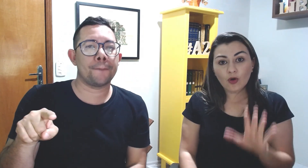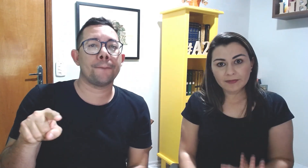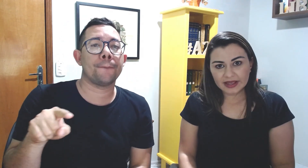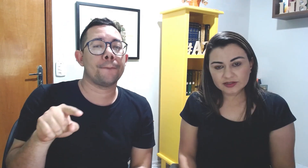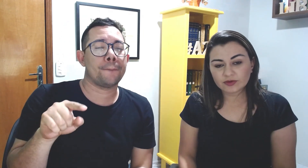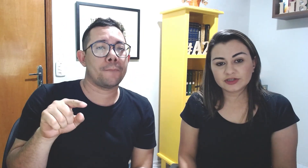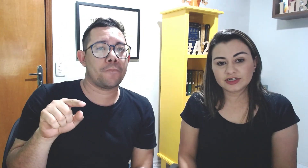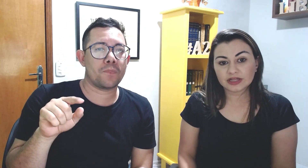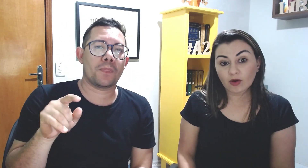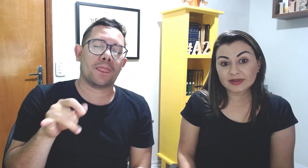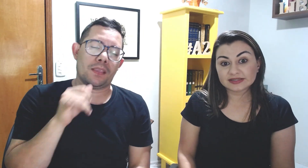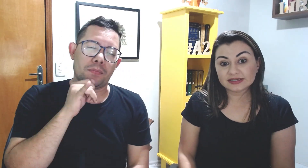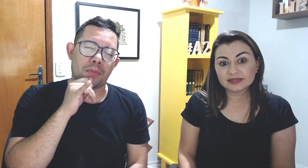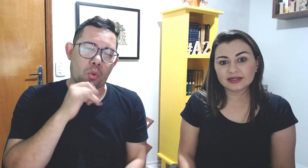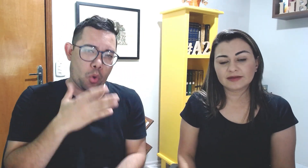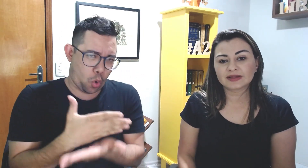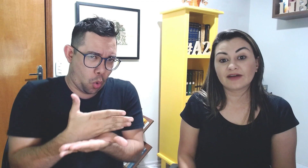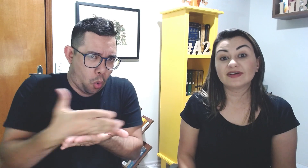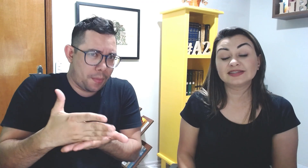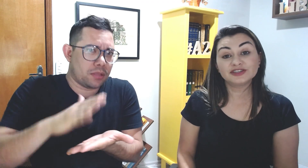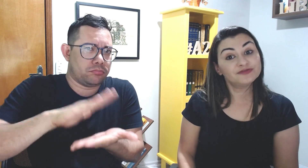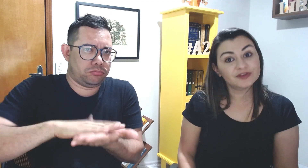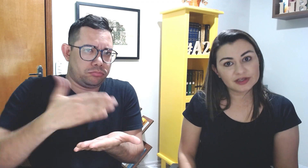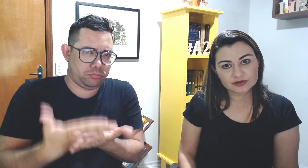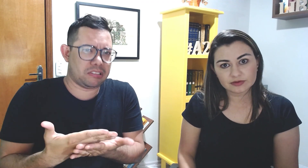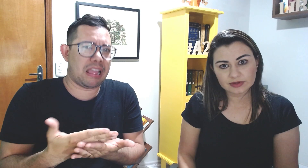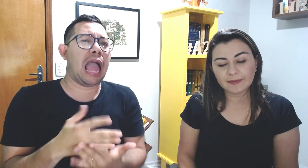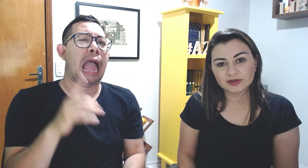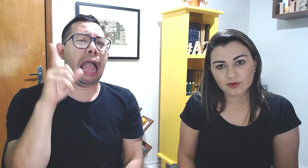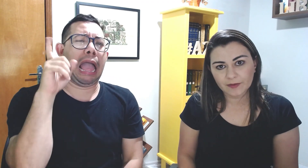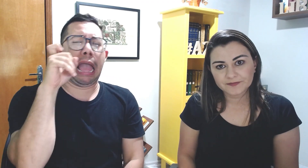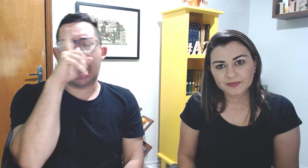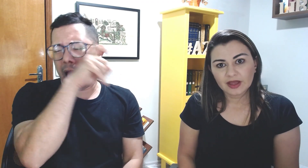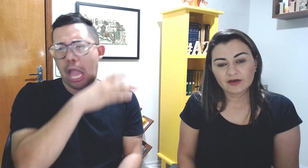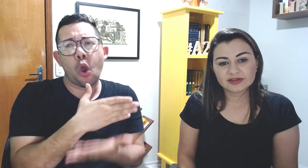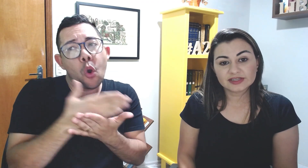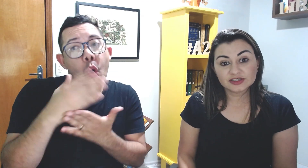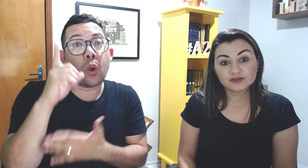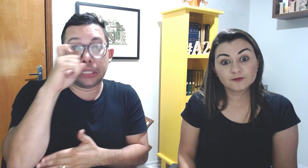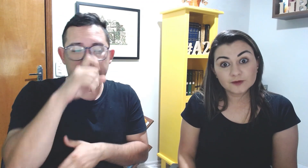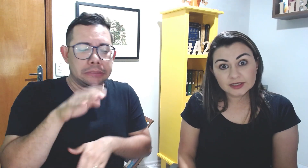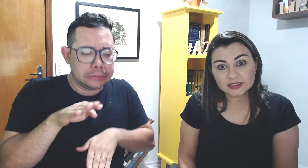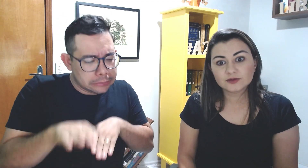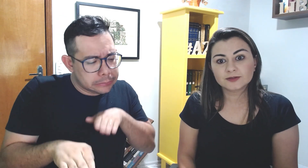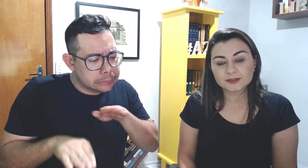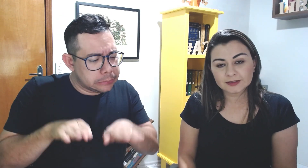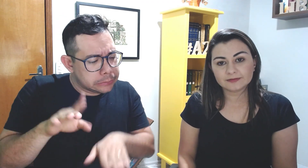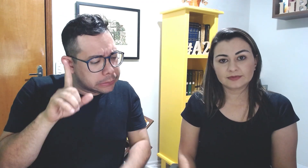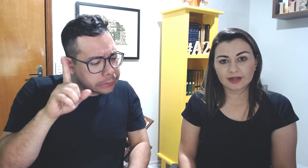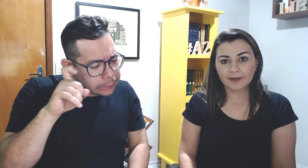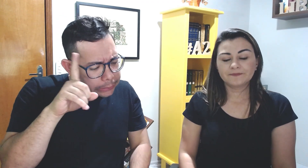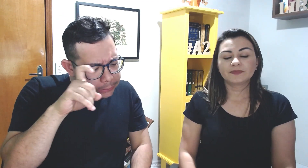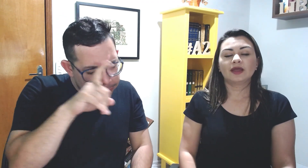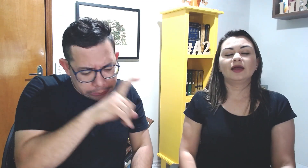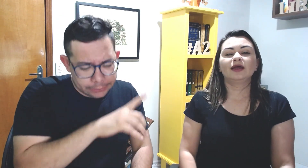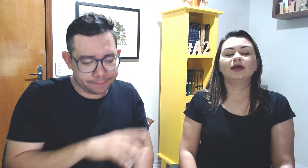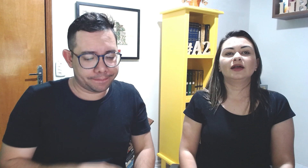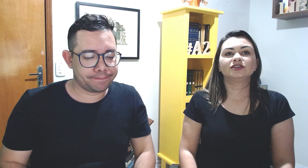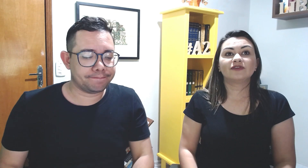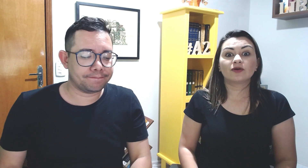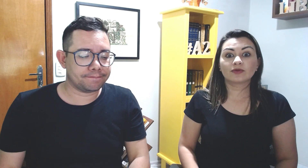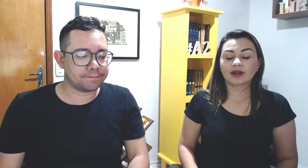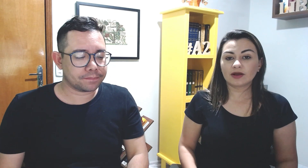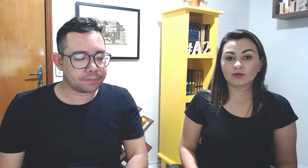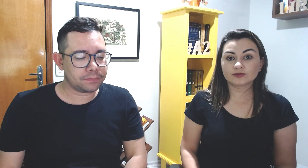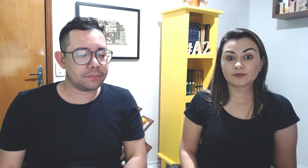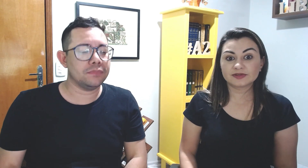no começo, quando a gente está começando a interpretar, vai ser difícil, tá, pessoal? Vai ser difícil, sim, tá? A gente